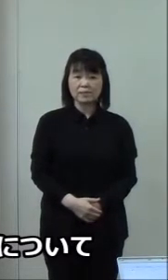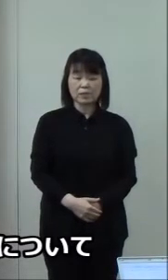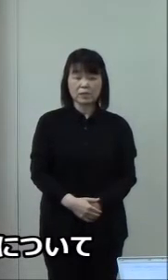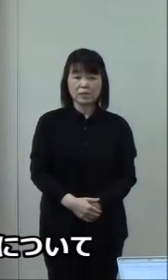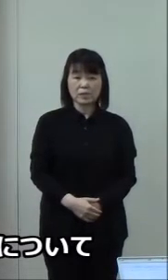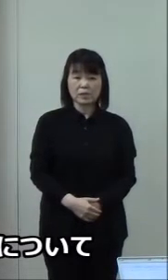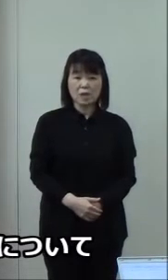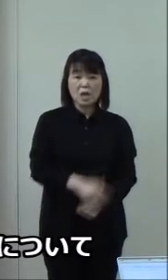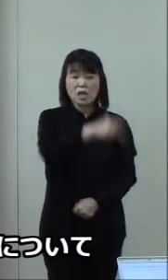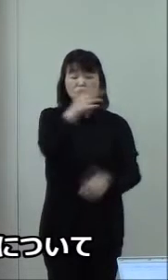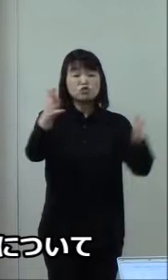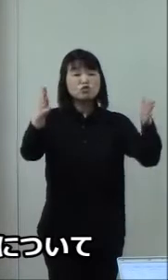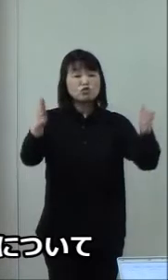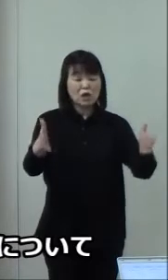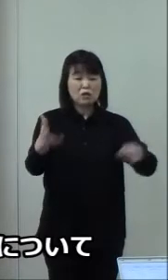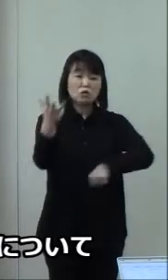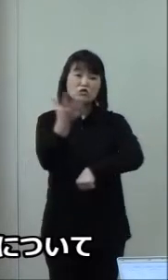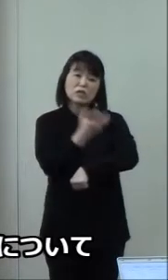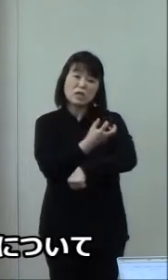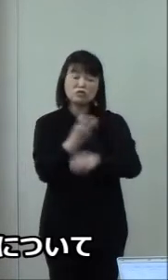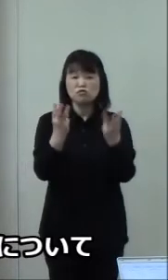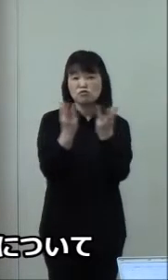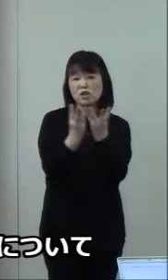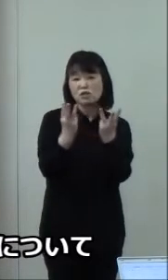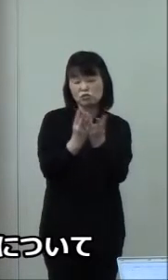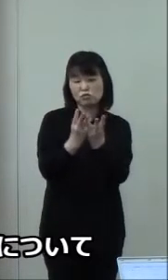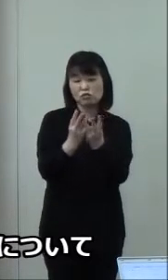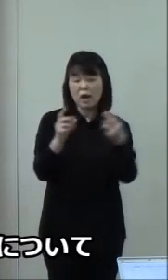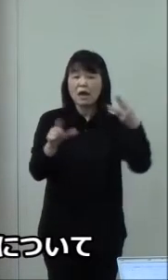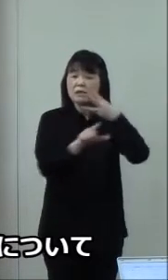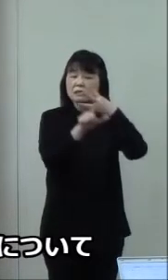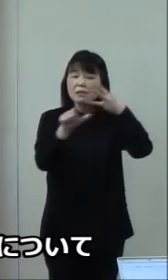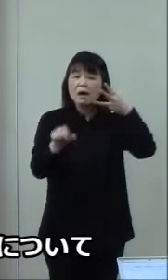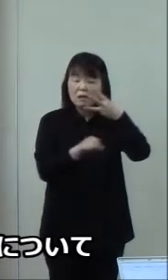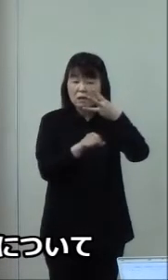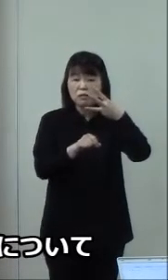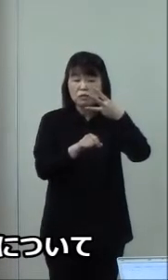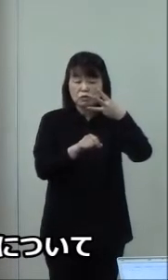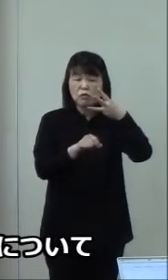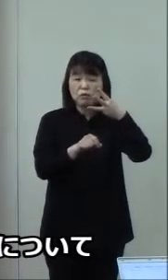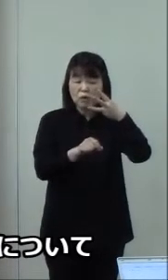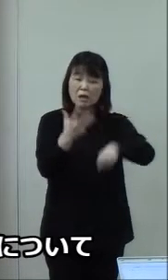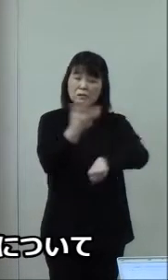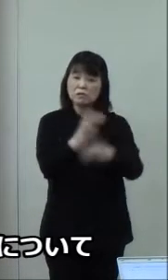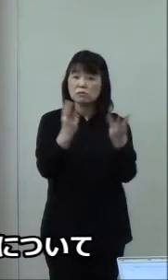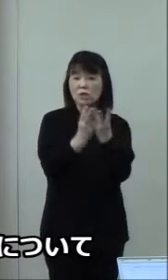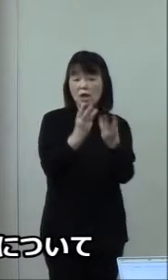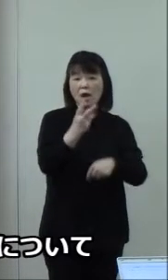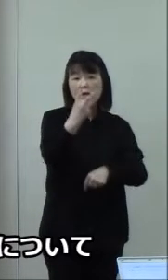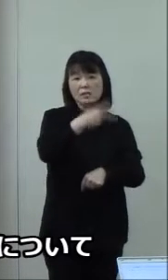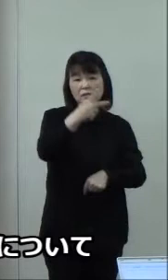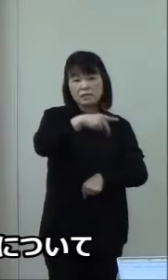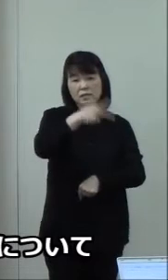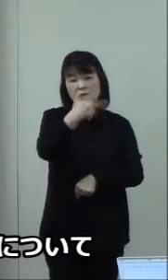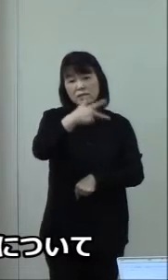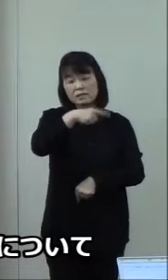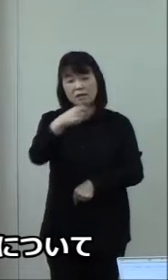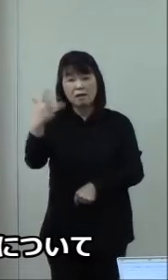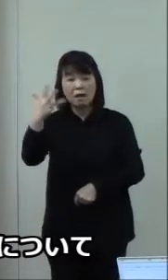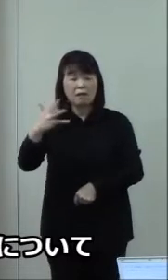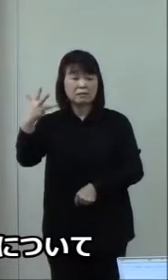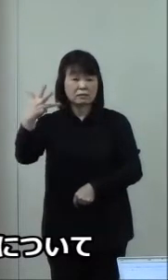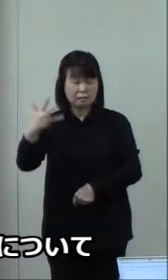たりの接種数がですね、3月は7000回から8000回だったものが、4月に入って1週あたりの平均